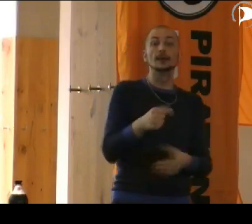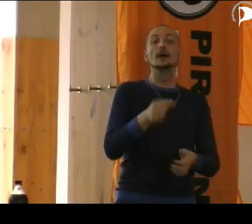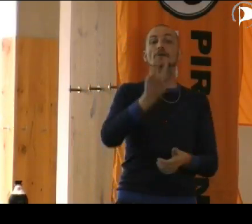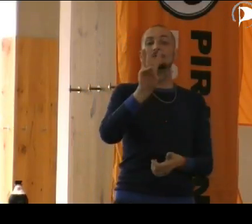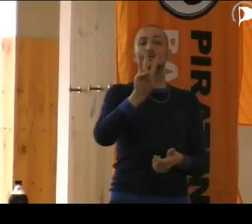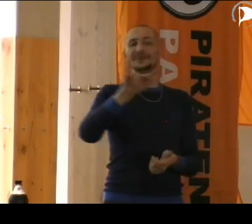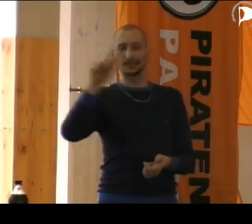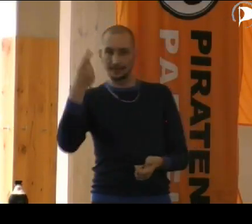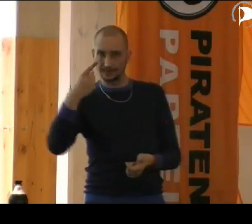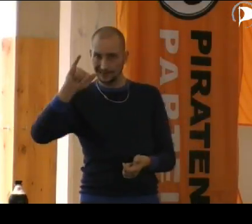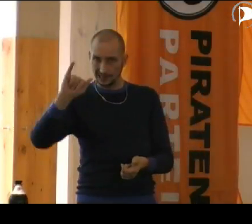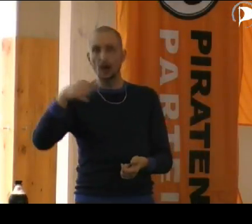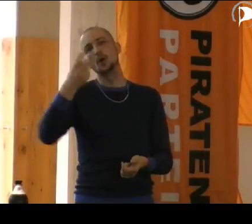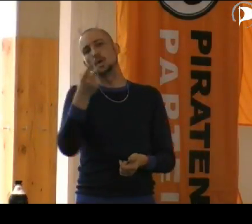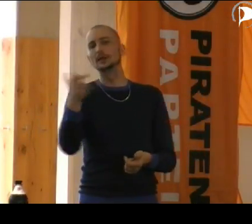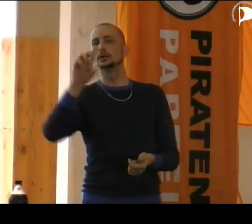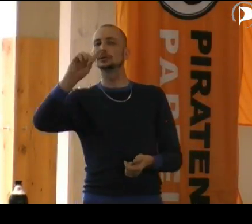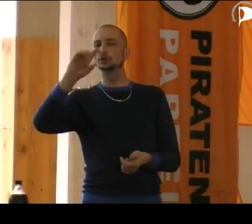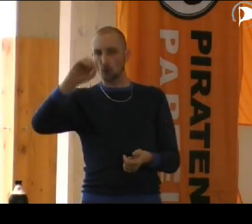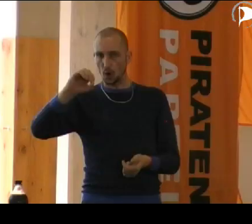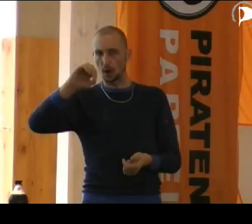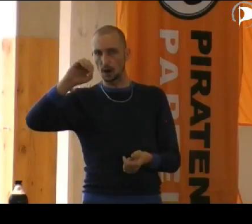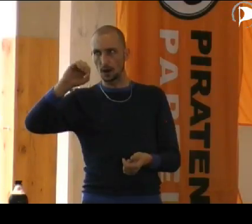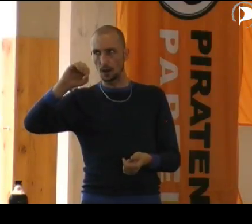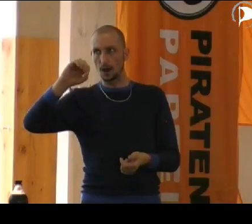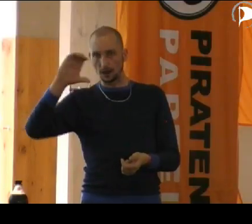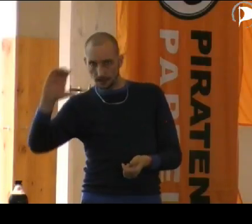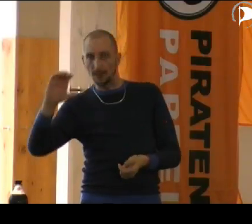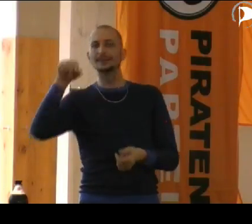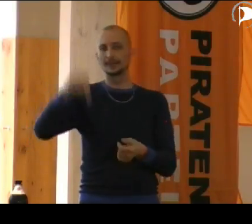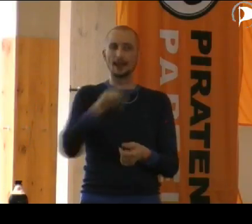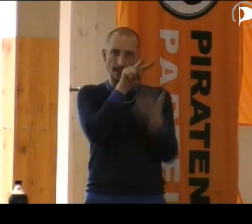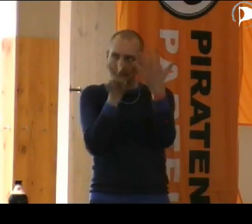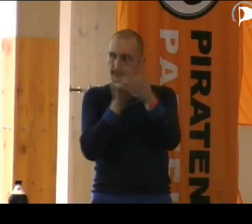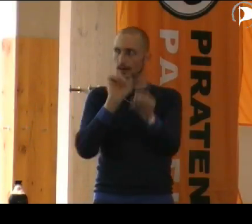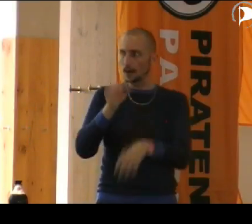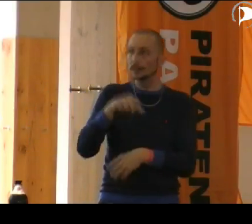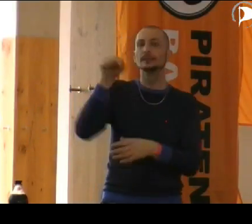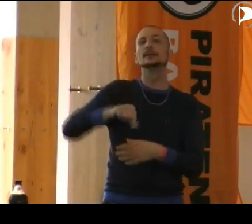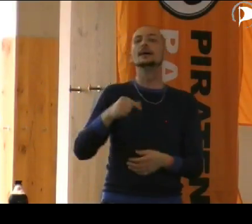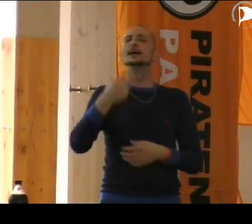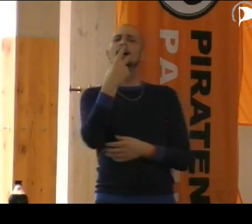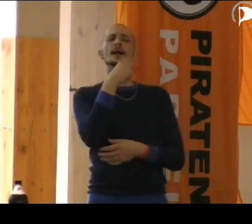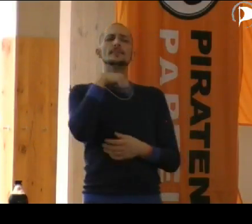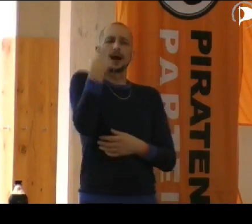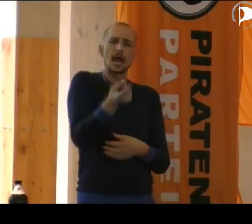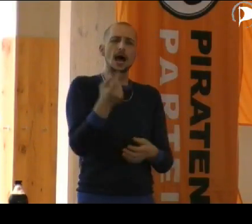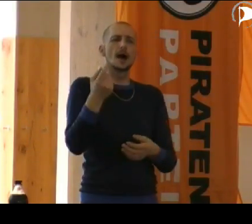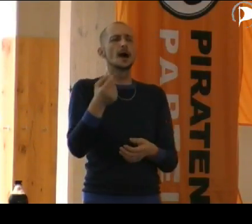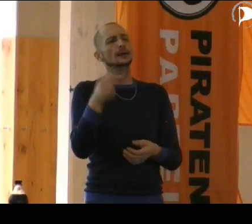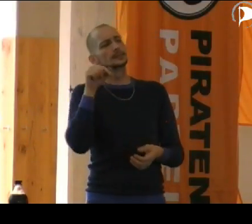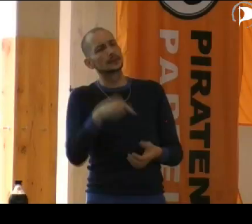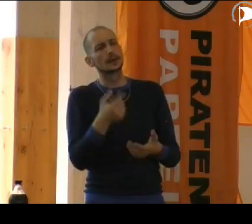zwei namen machen möchte er wünsche ich mir zwar leid meinungsbilder das werde ich machen und das haben die jungs mal erklären